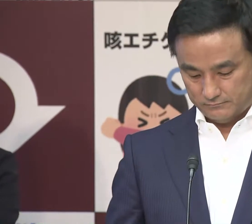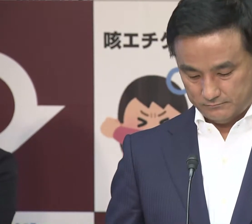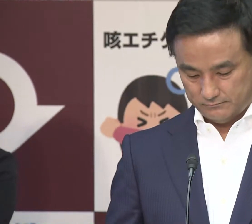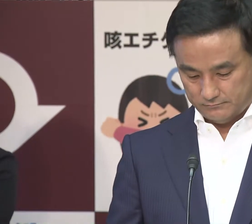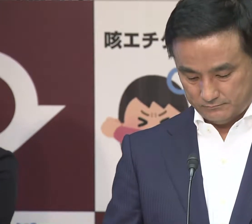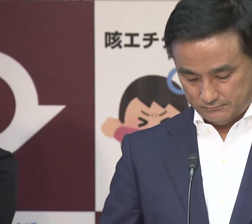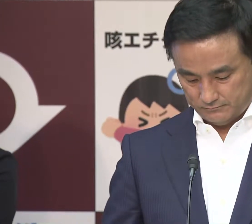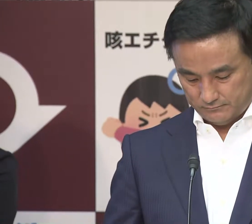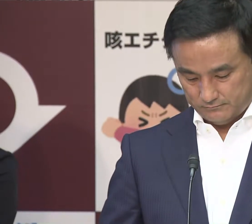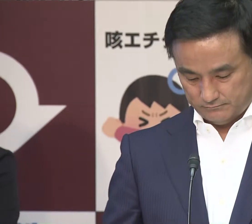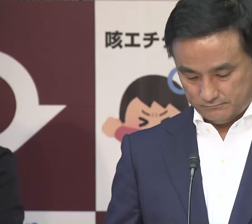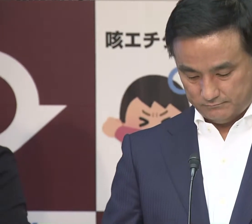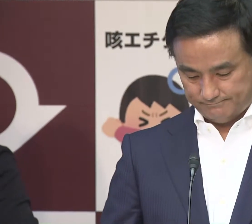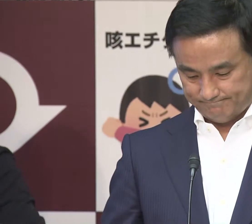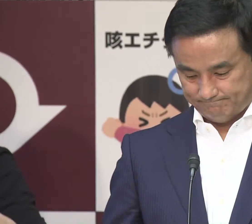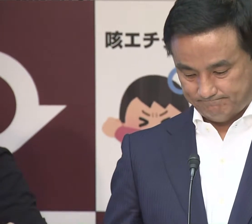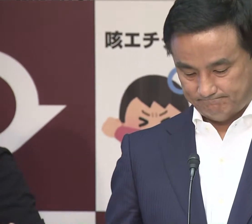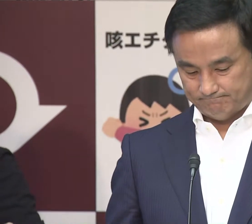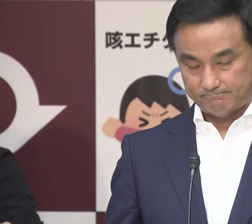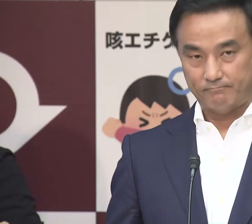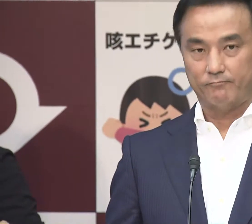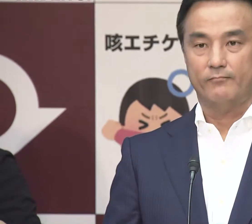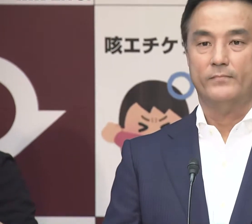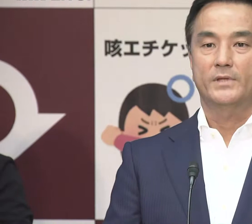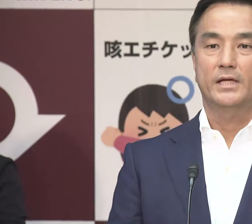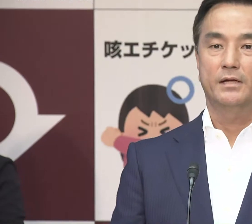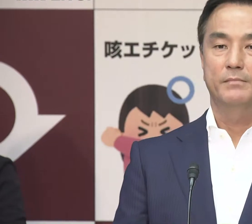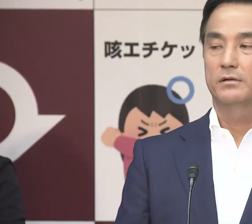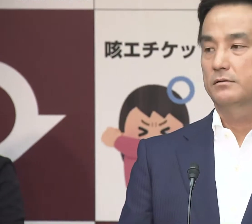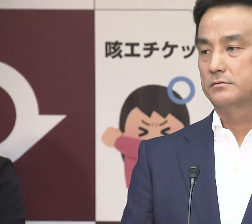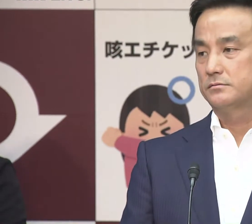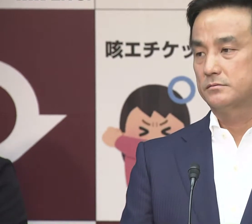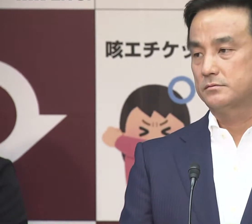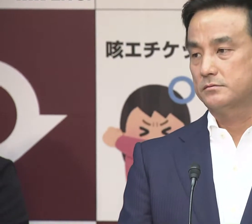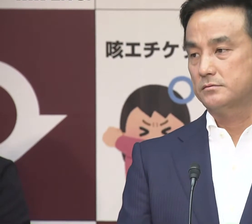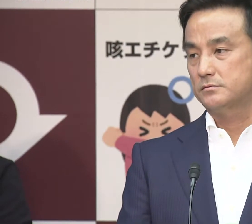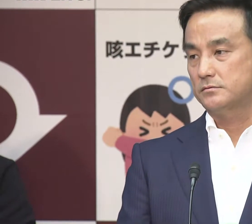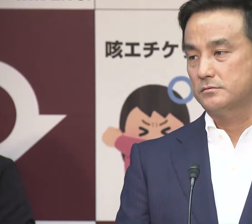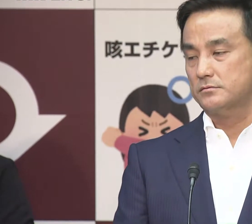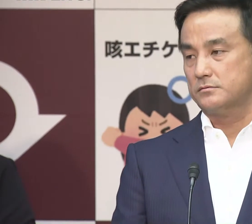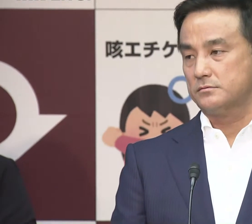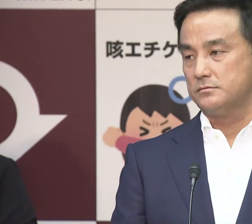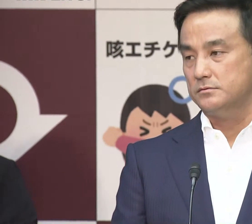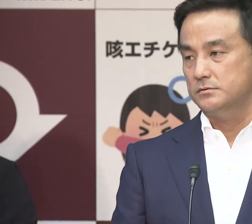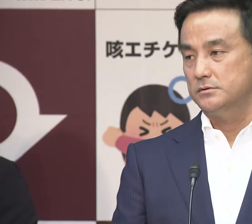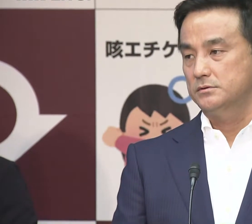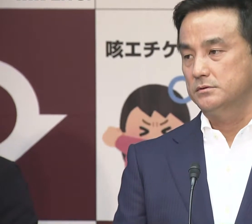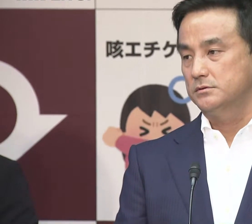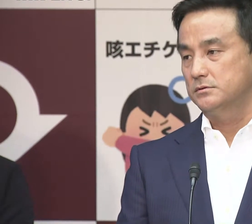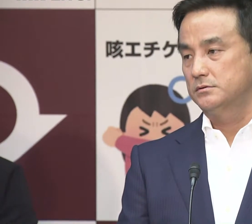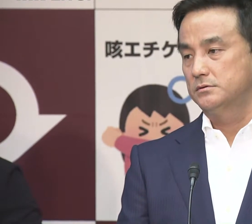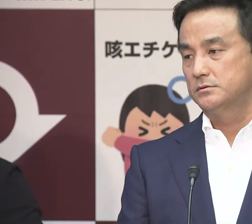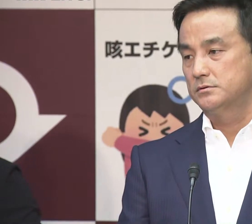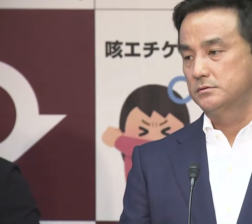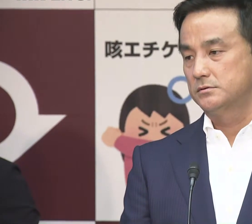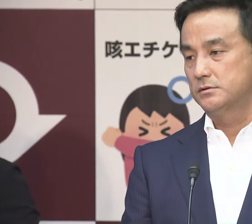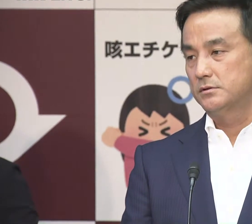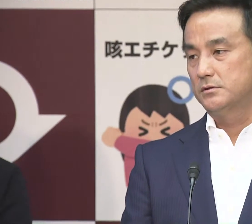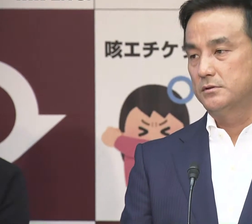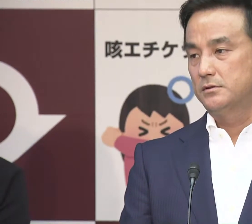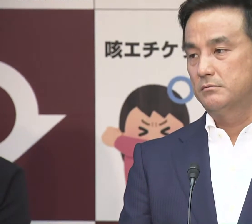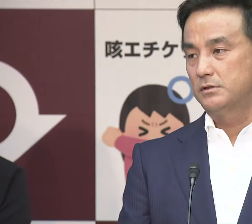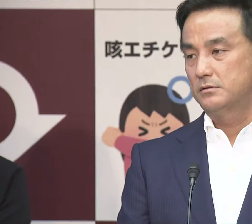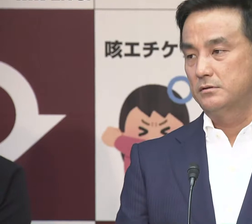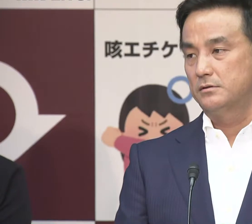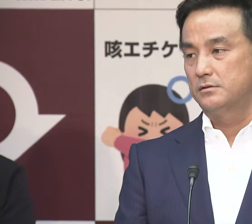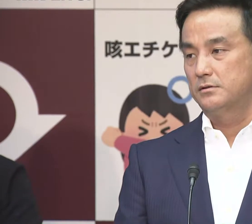子が2人いるみたいですけれども、無症状というとですけれども、この人たちが、小学生とか、保育園